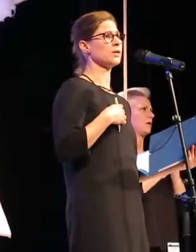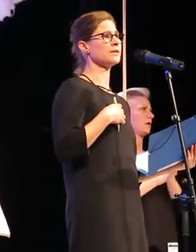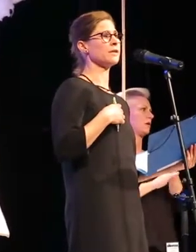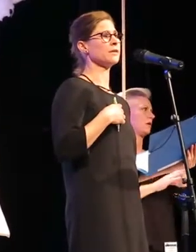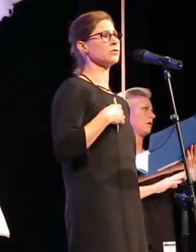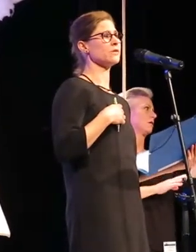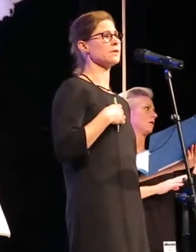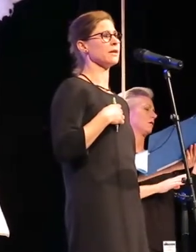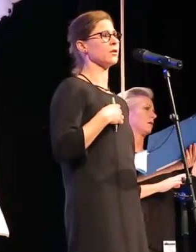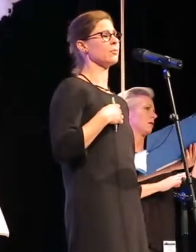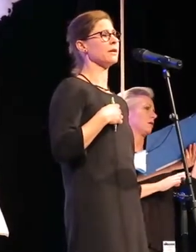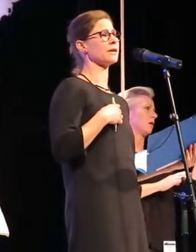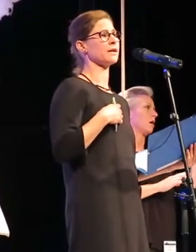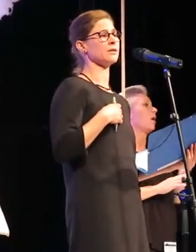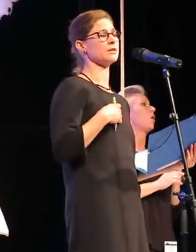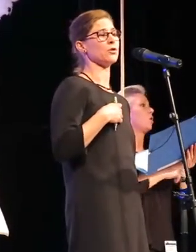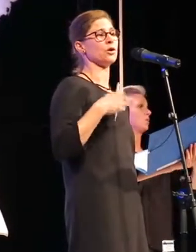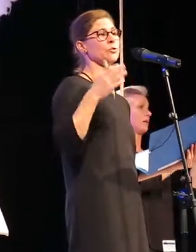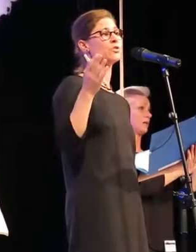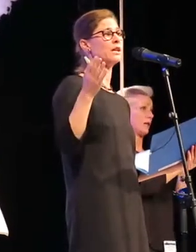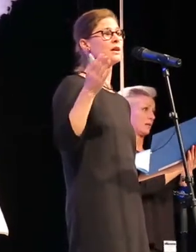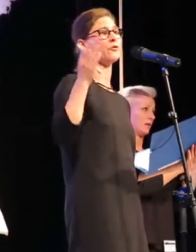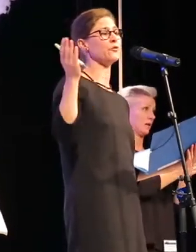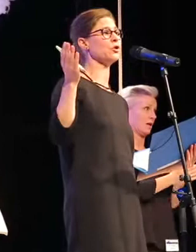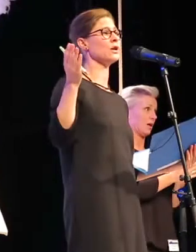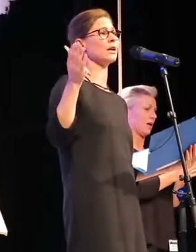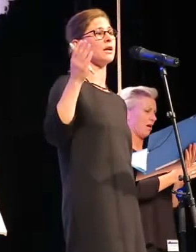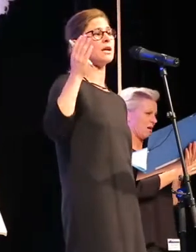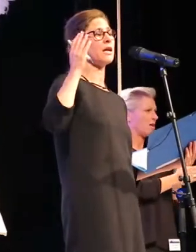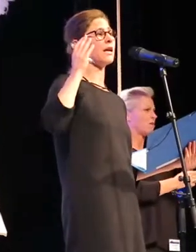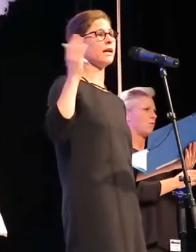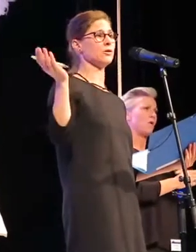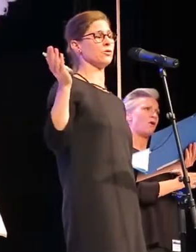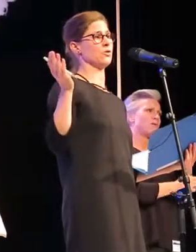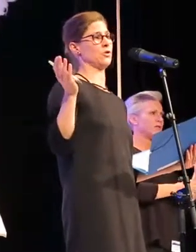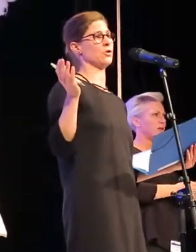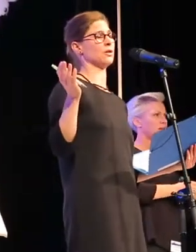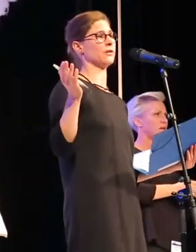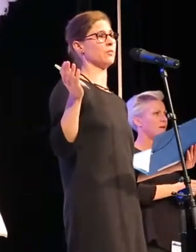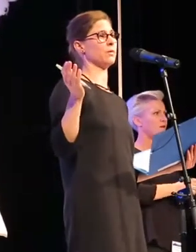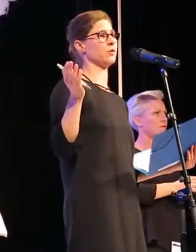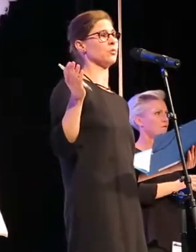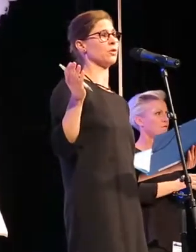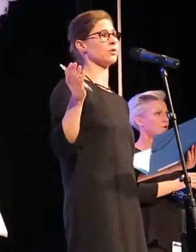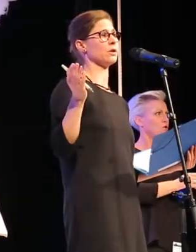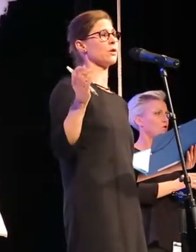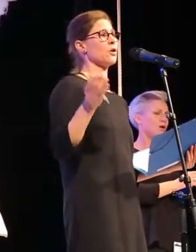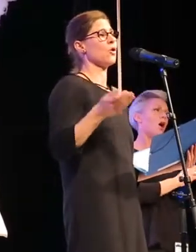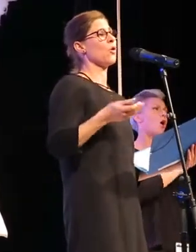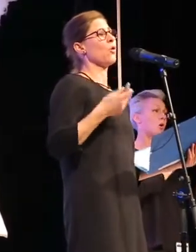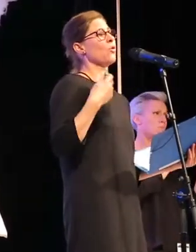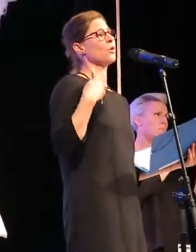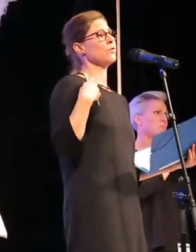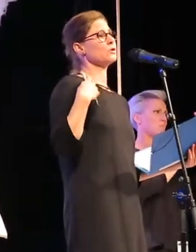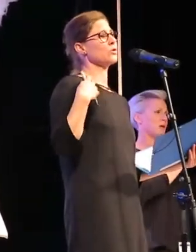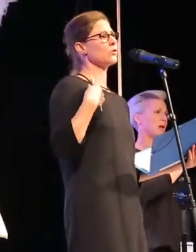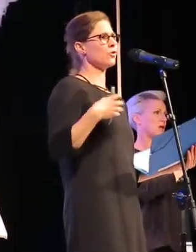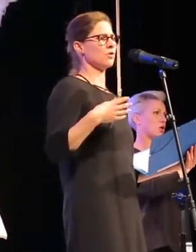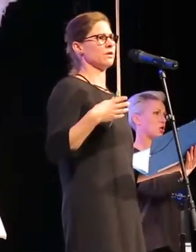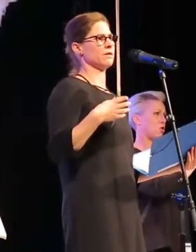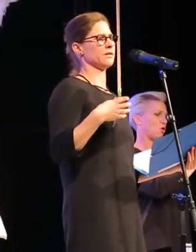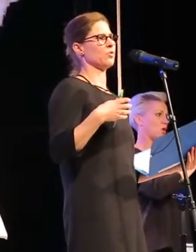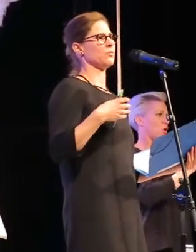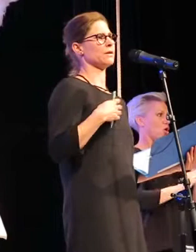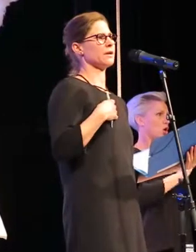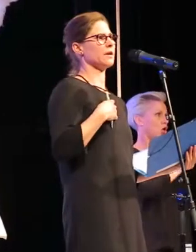De utsläppstrender som vi ser idag pekar kanske snarare på 3, 4 eller ännu högre temperaturökning. Och det finns ju